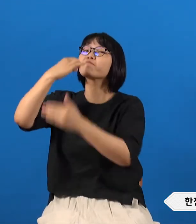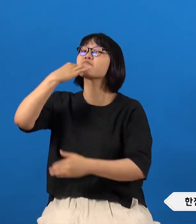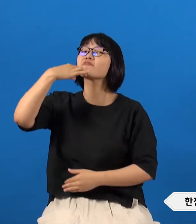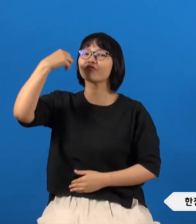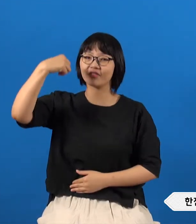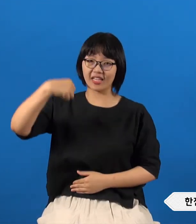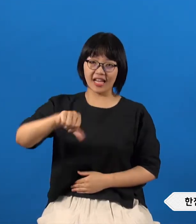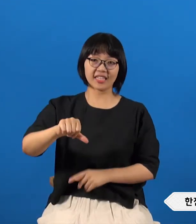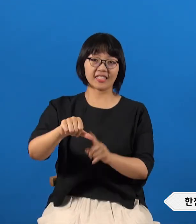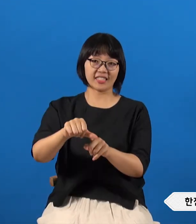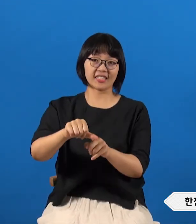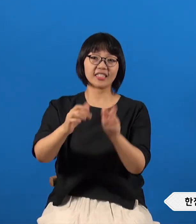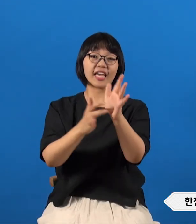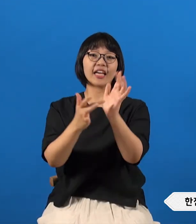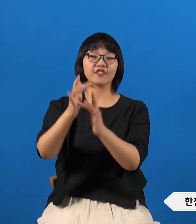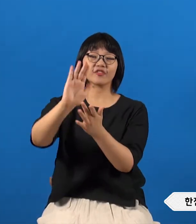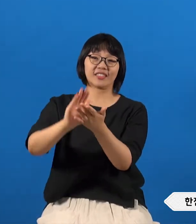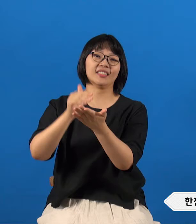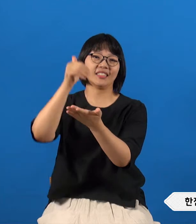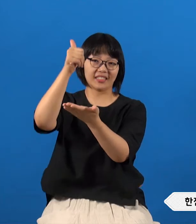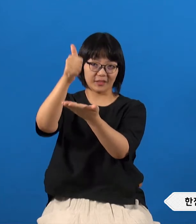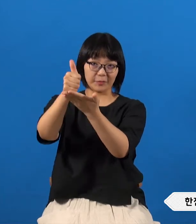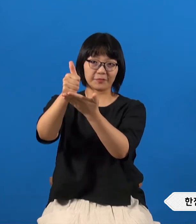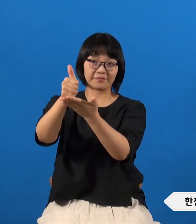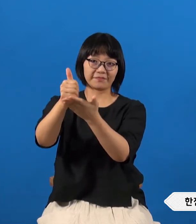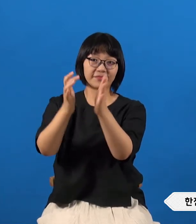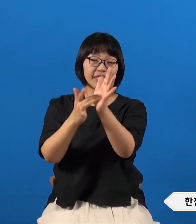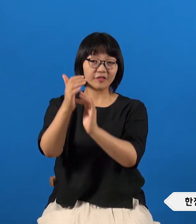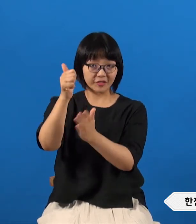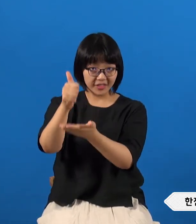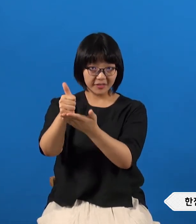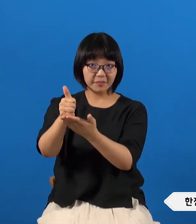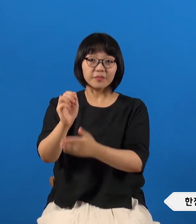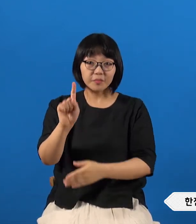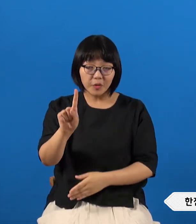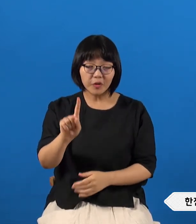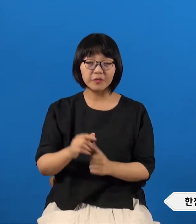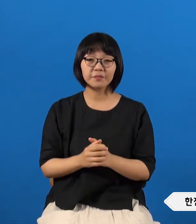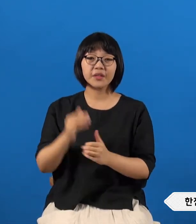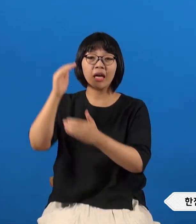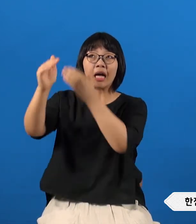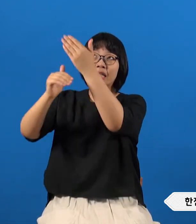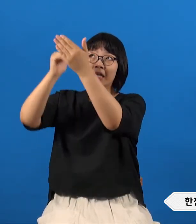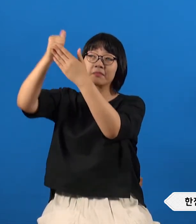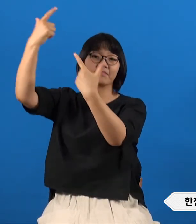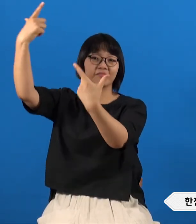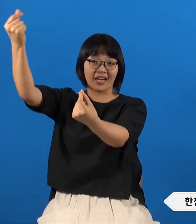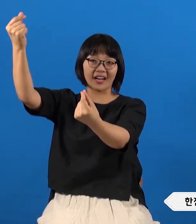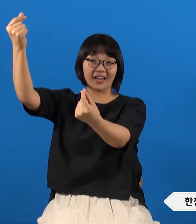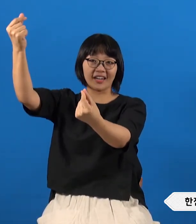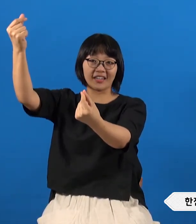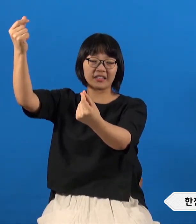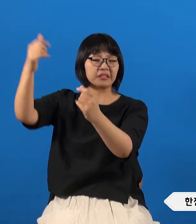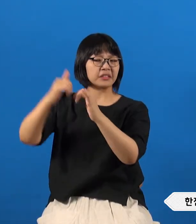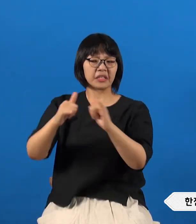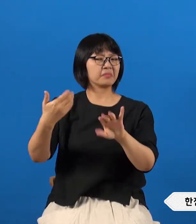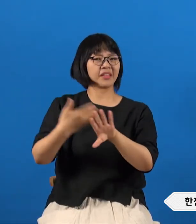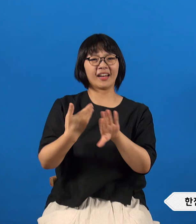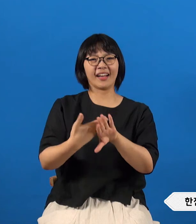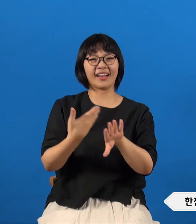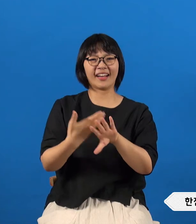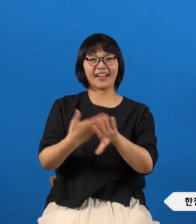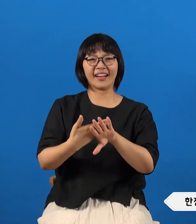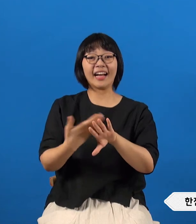하나님의 독생자 예수 그리스도시지요. 예수님은 하나님이면서, 그래서 인간이